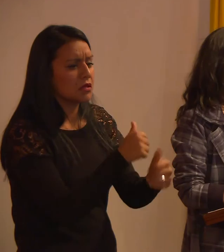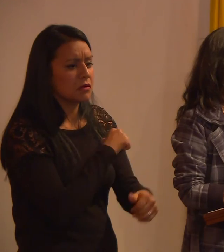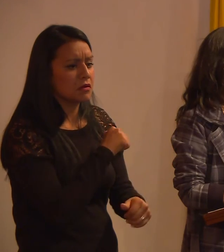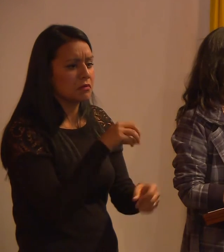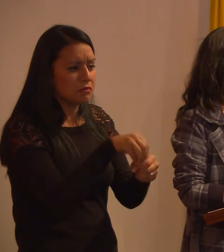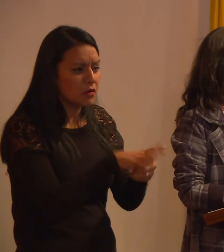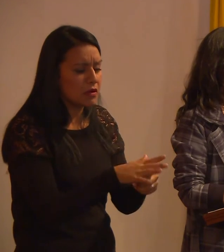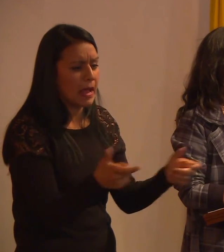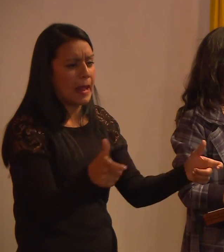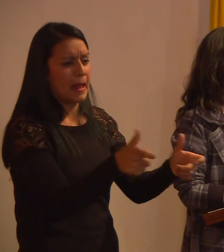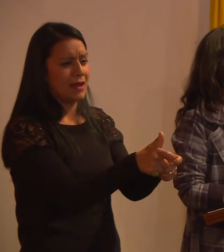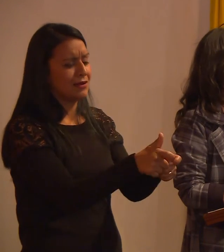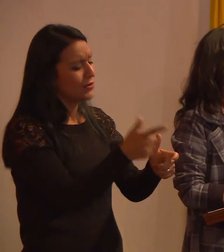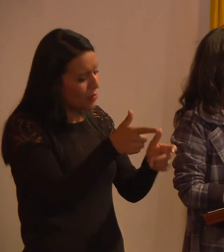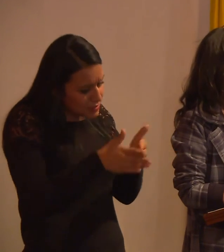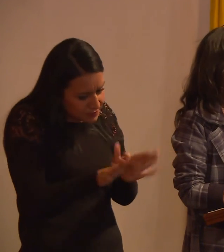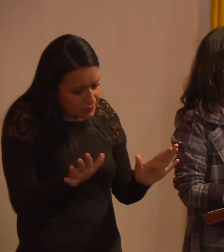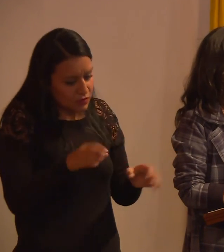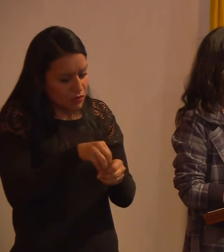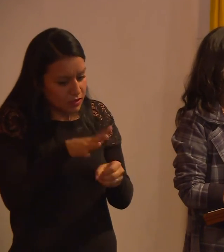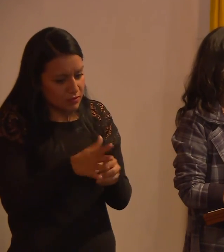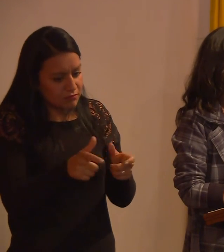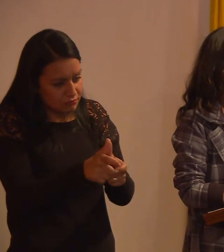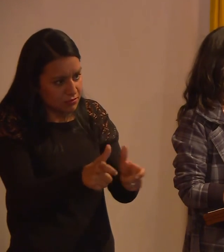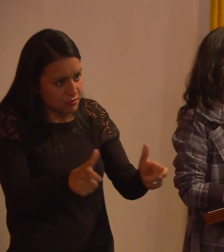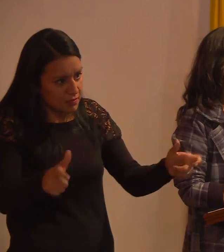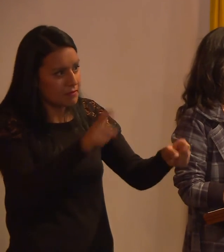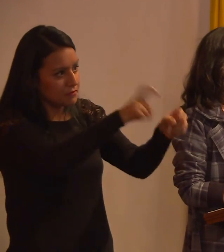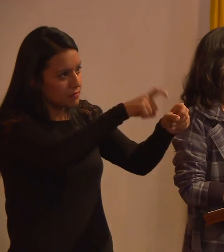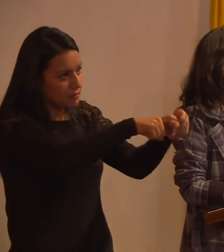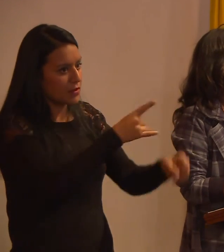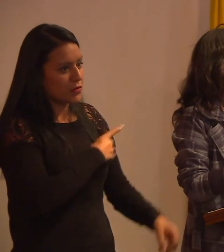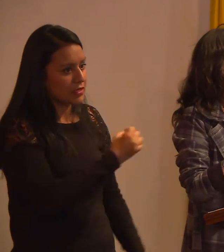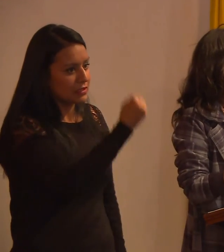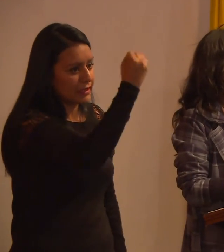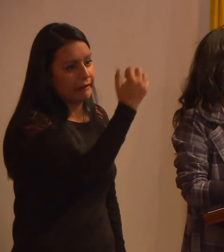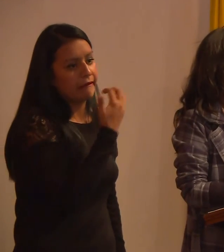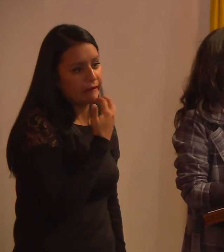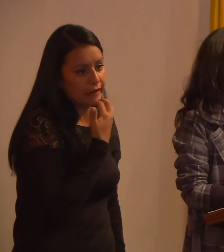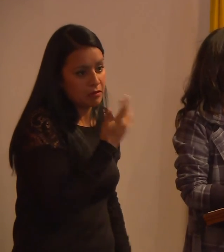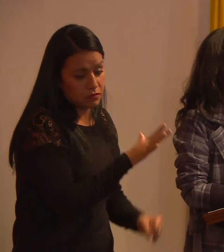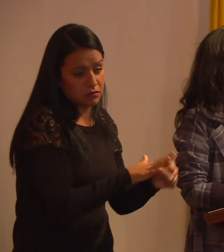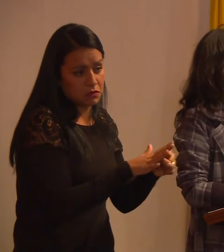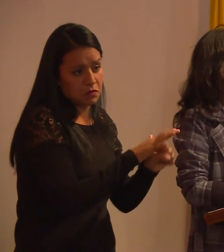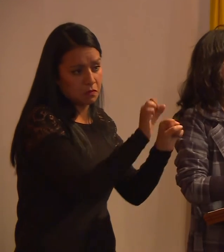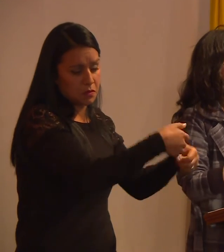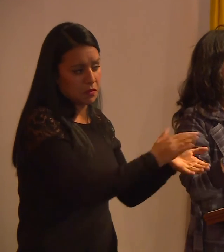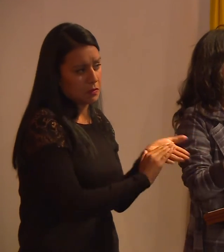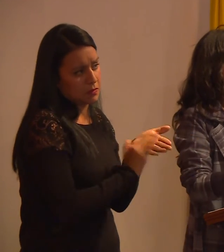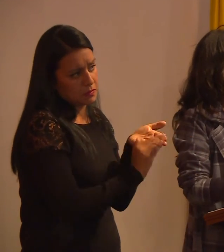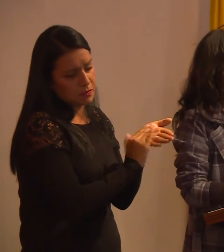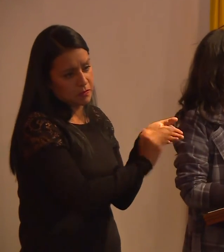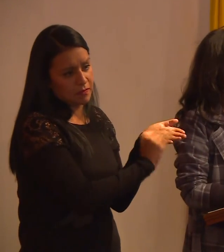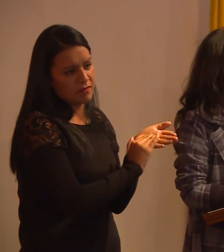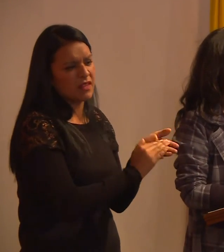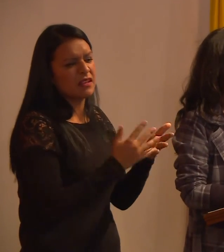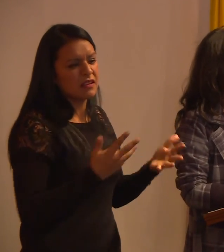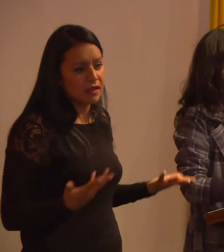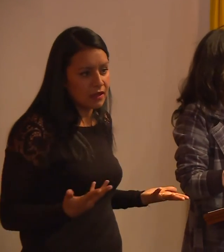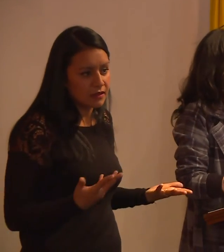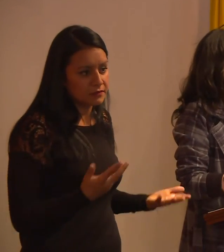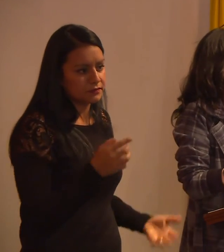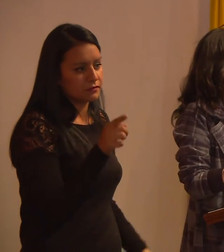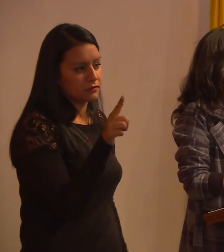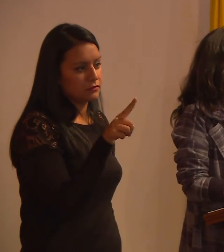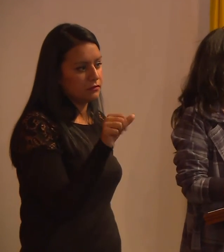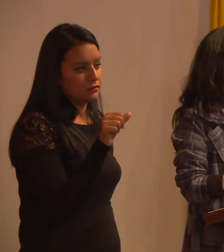nuestros estudiantes de los colegios públicos en el ingreso a la educación superior. Eso es un asunto que lo podemos hacer y que lo podemos hacer a través de la SAE y